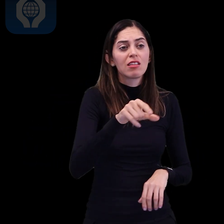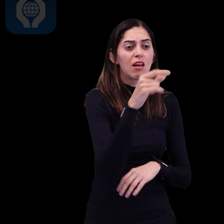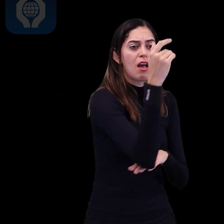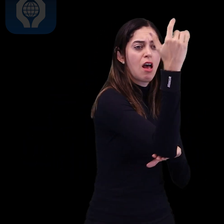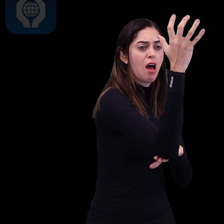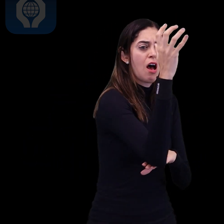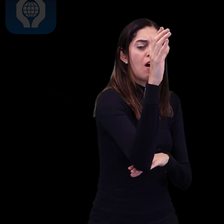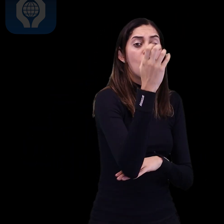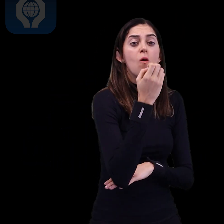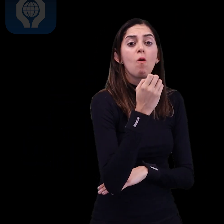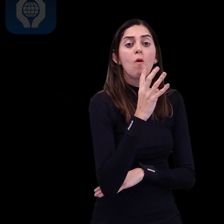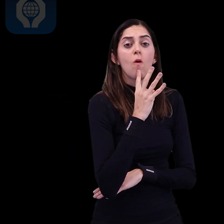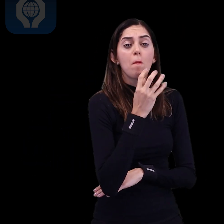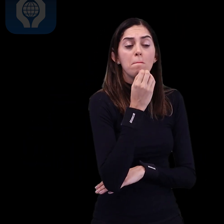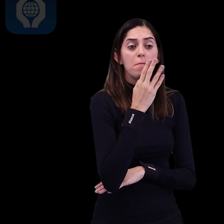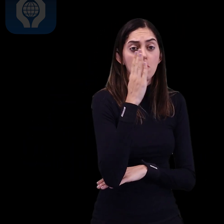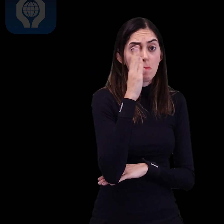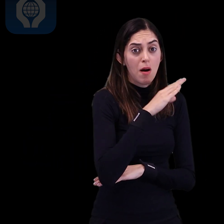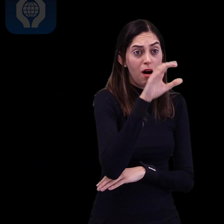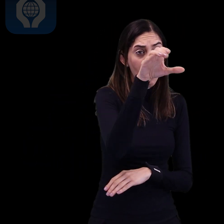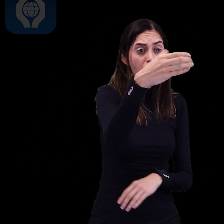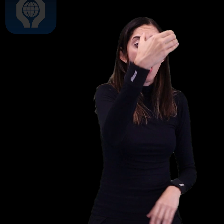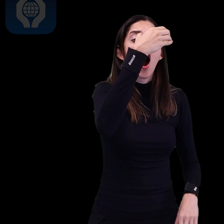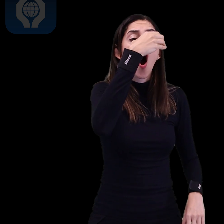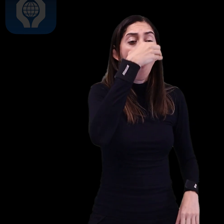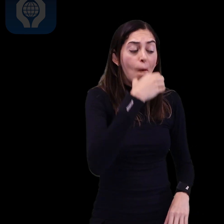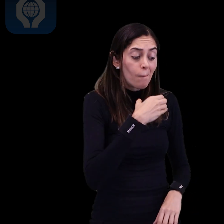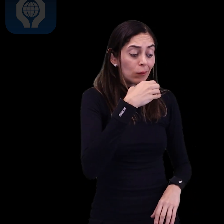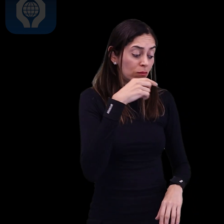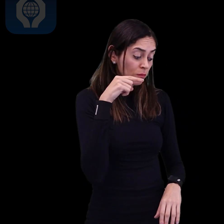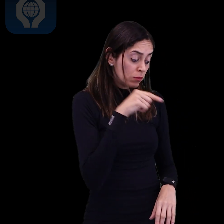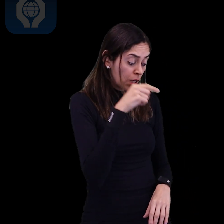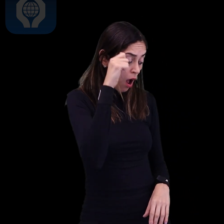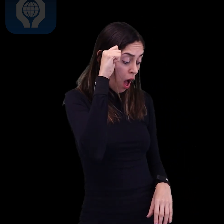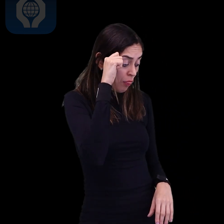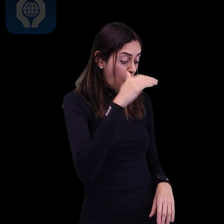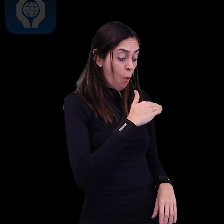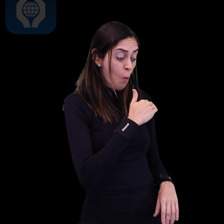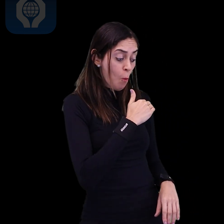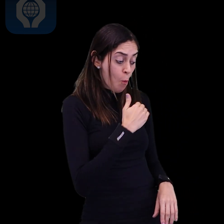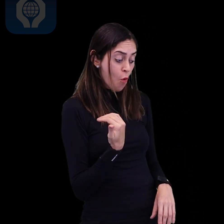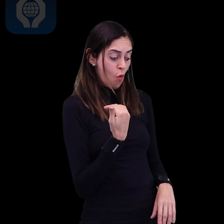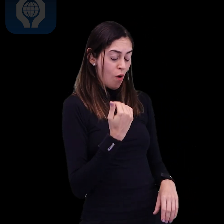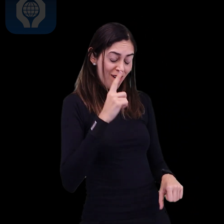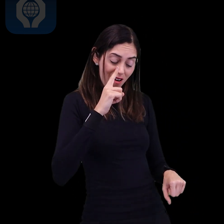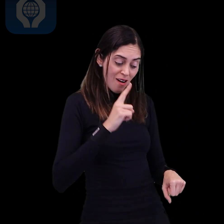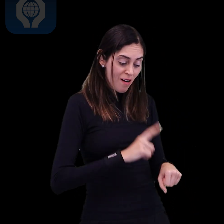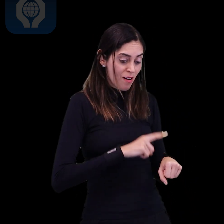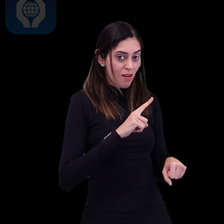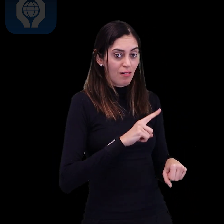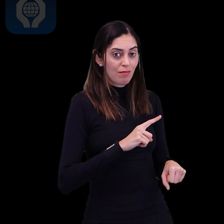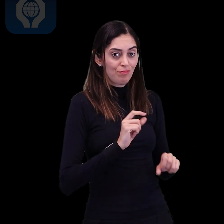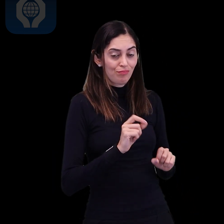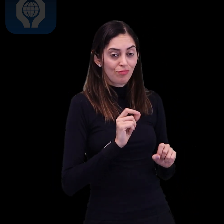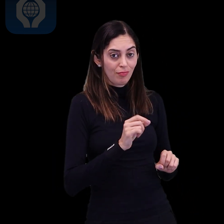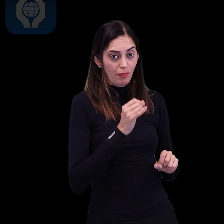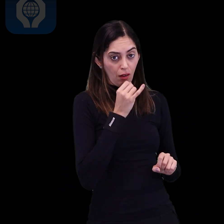árvore, morrerá imediatamente. O que Deus quis dizer quando falou que Adão